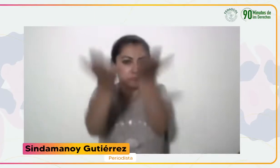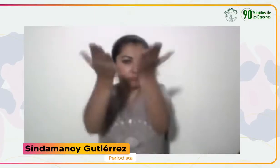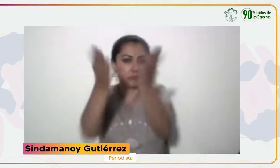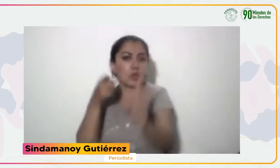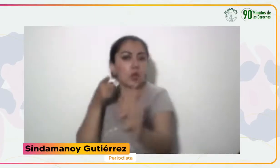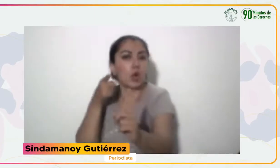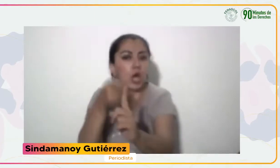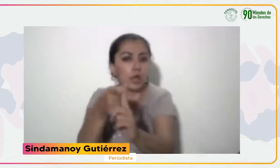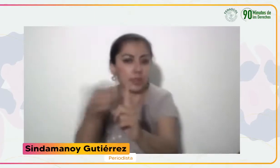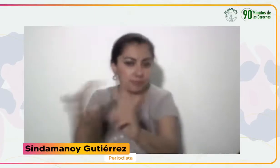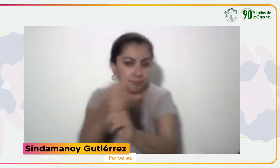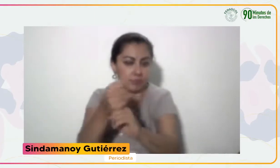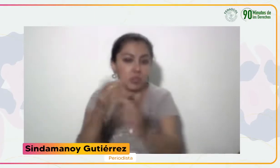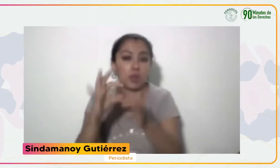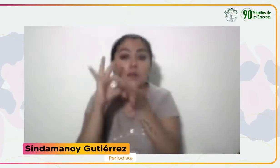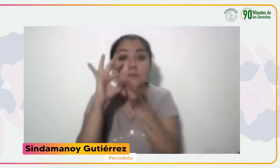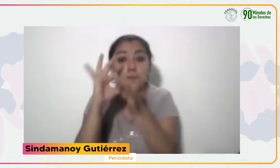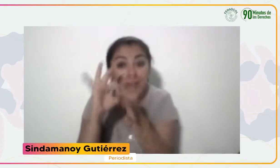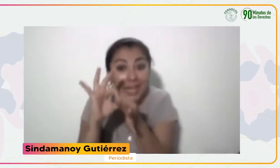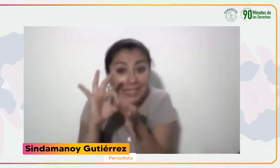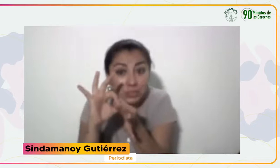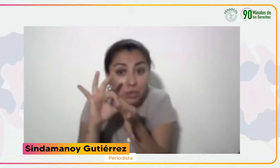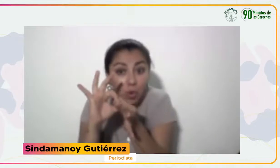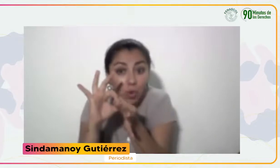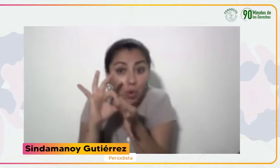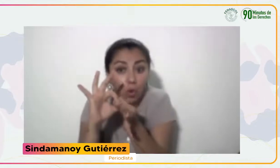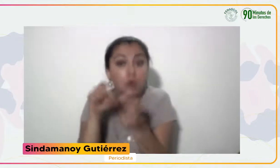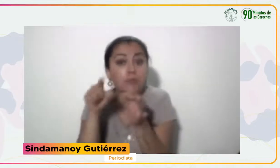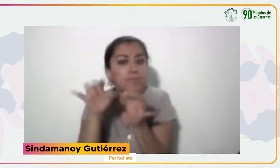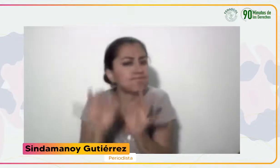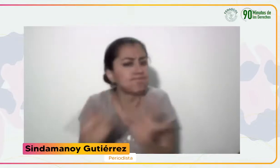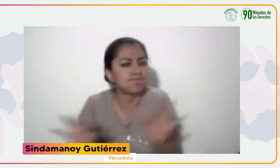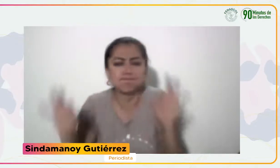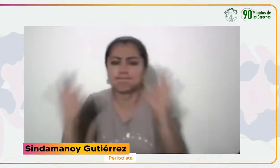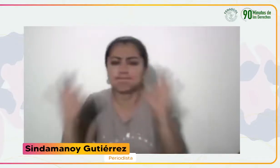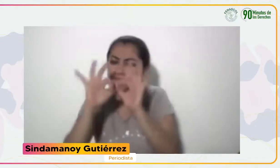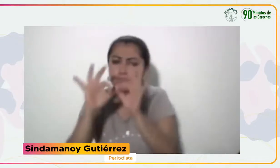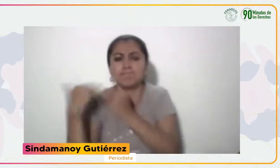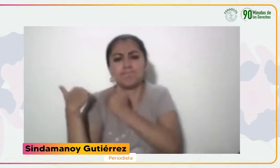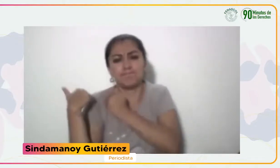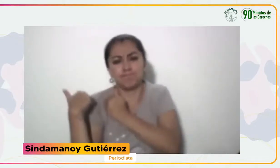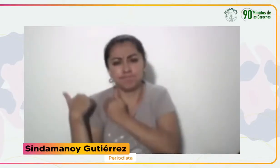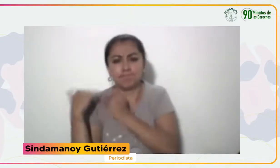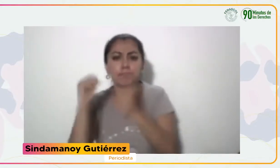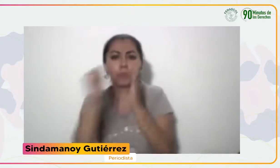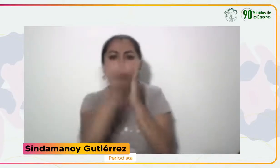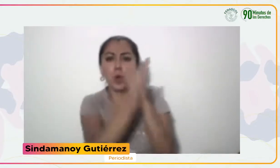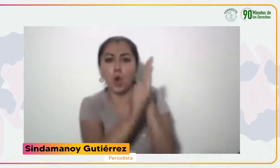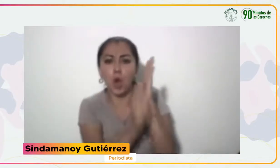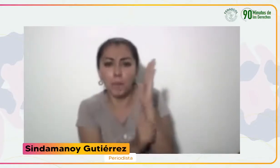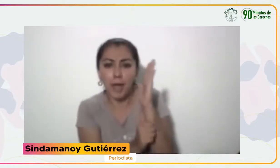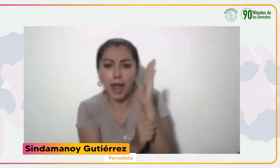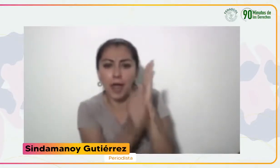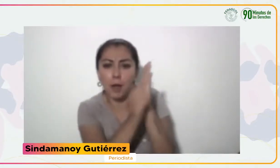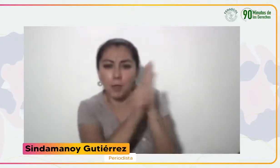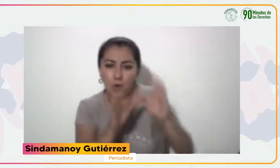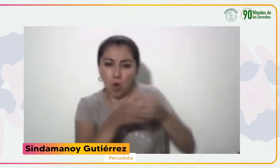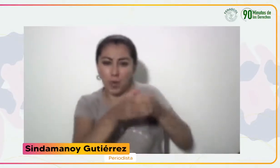participar y construir también. Que seamos también aquellos que dinamizamos esos procesos. Y es muy, muy importante